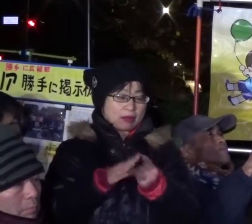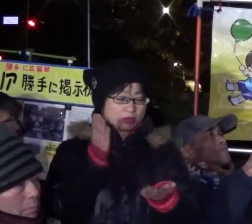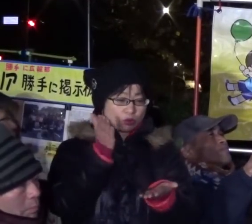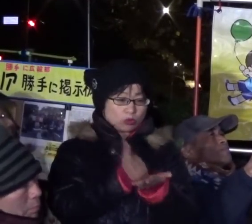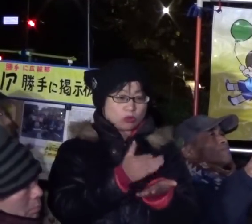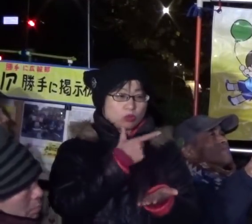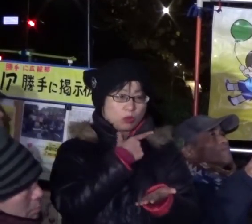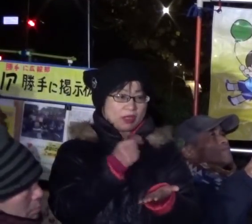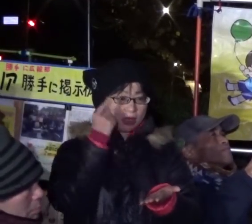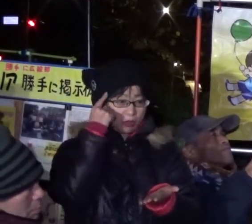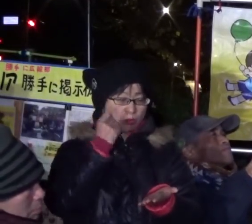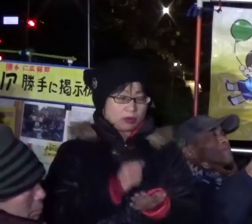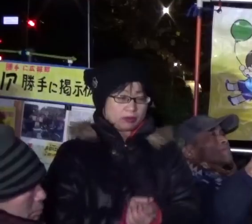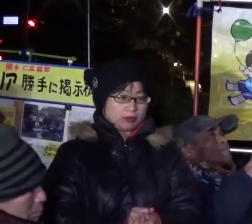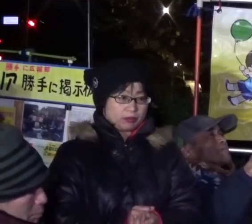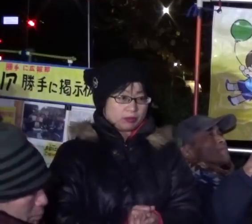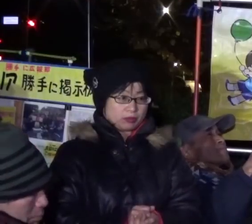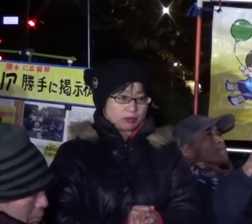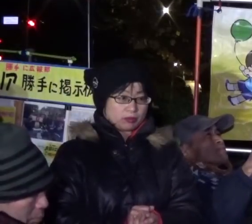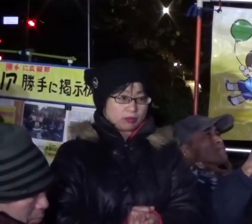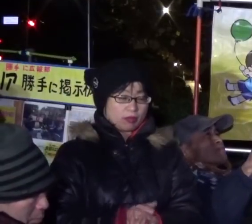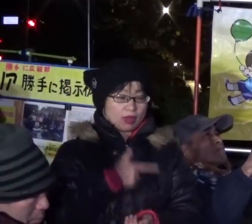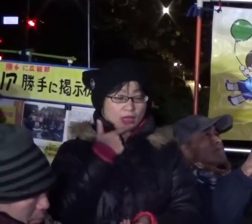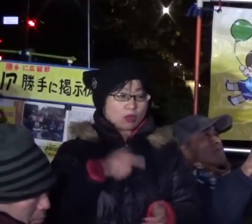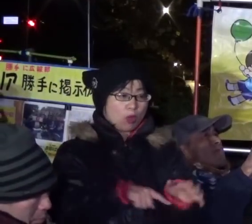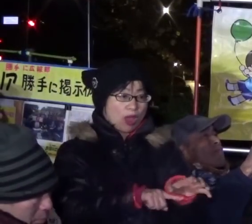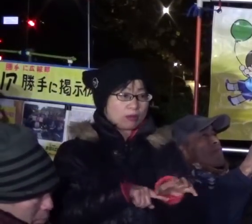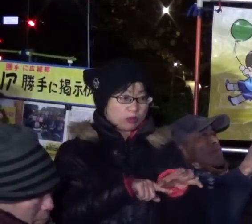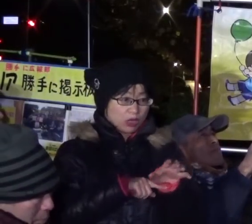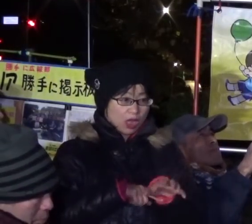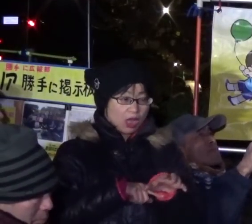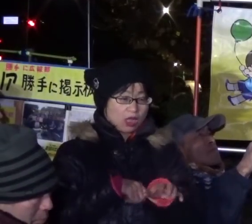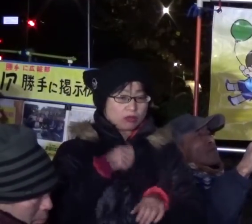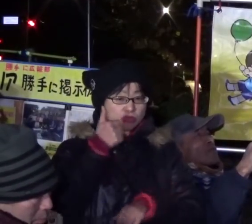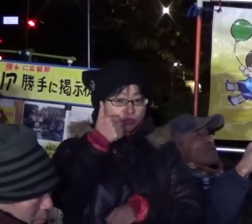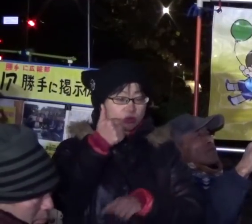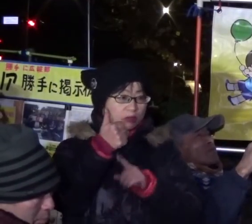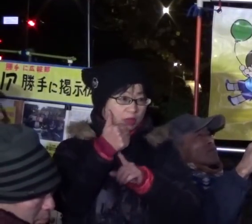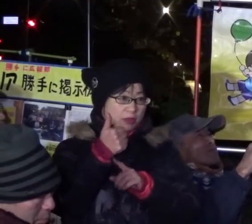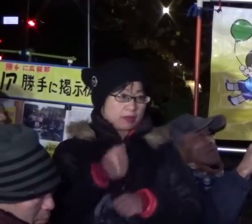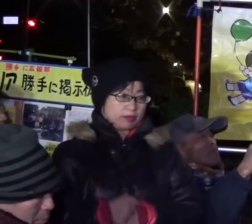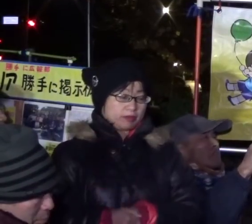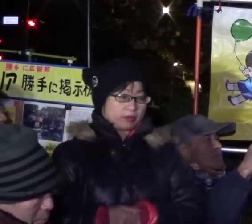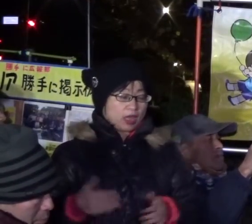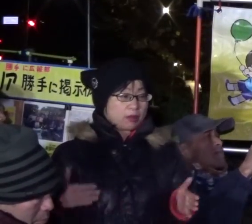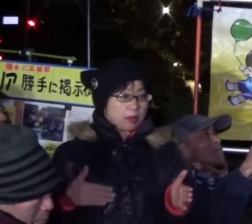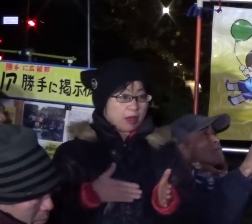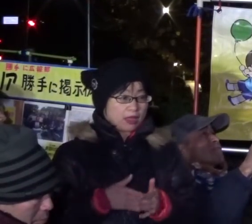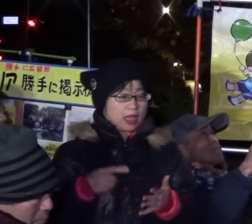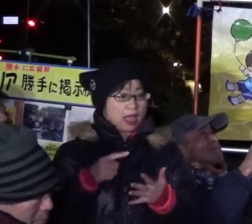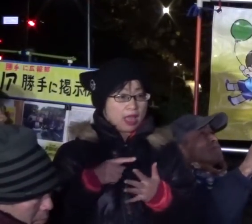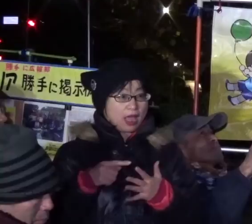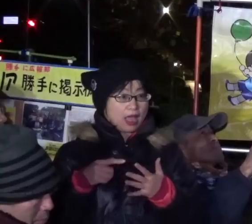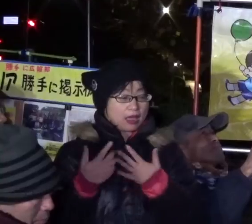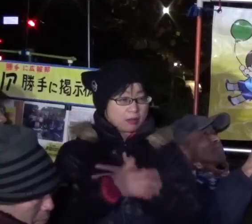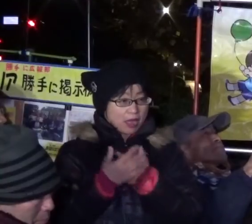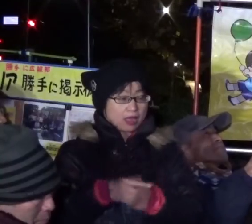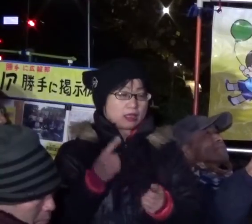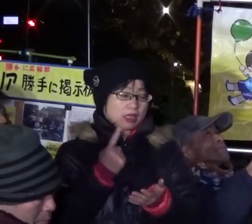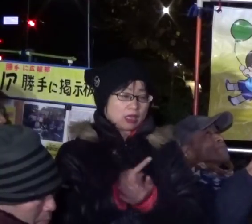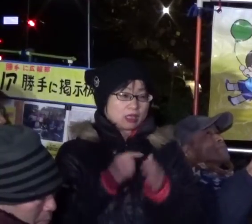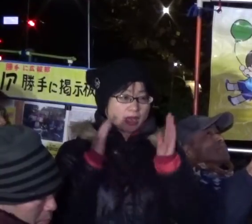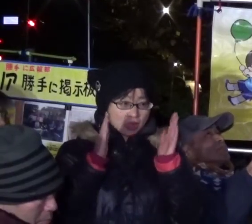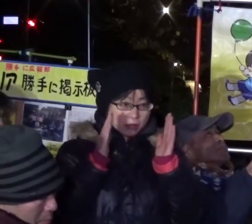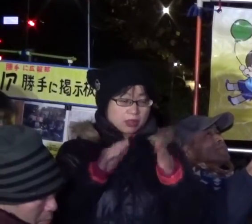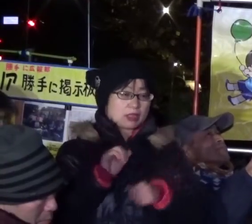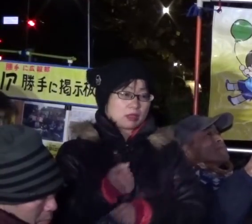と。東海村の村上村長が言いました。今までは茨城だけで頑張ってきたけど、今年1年はこ